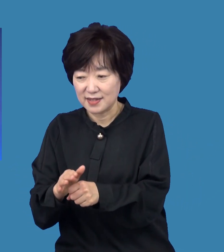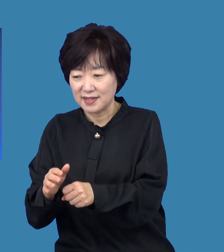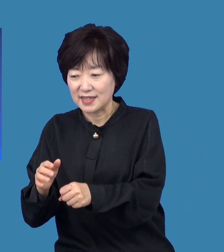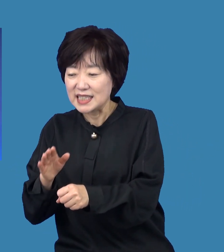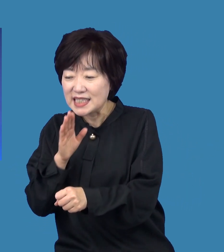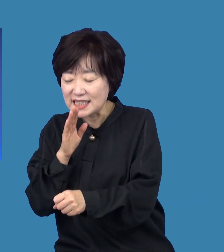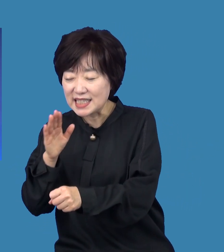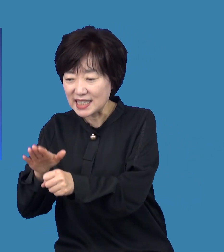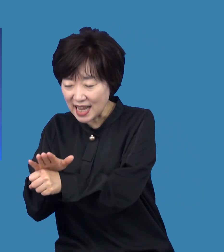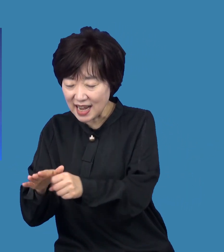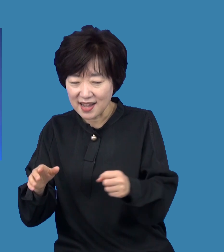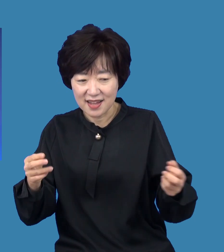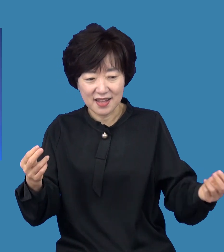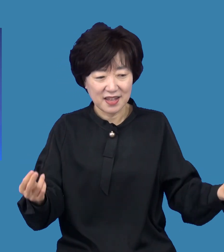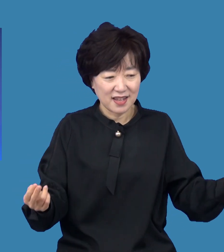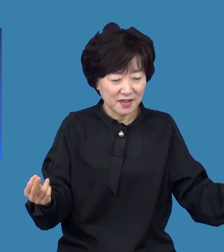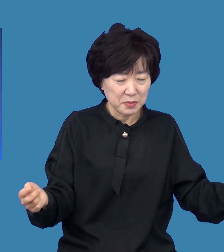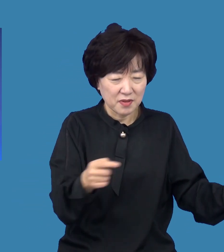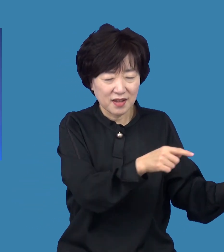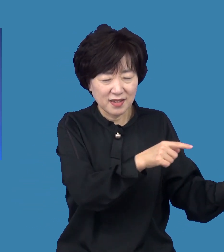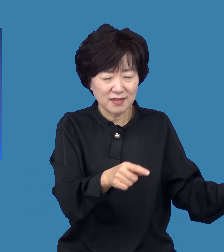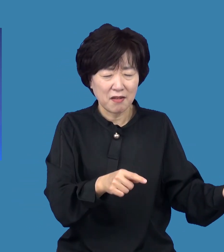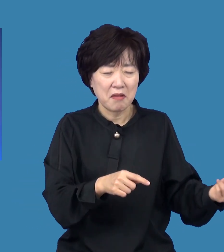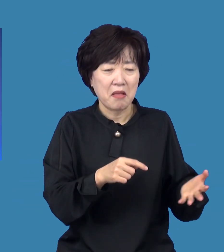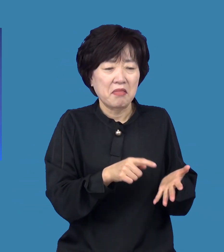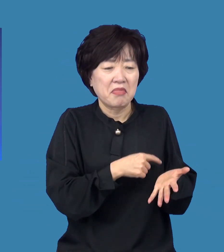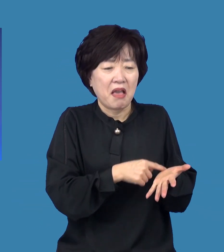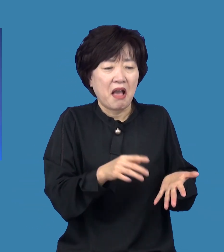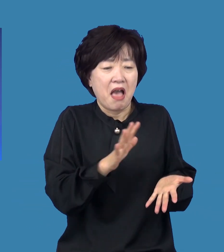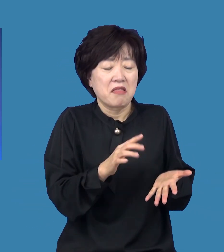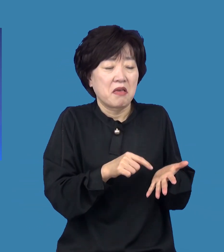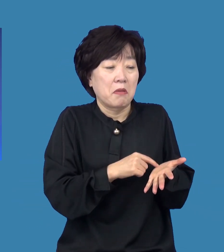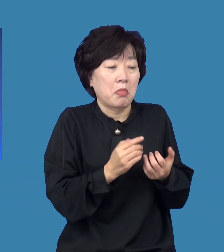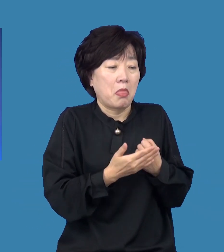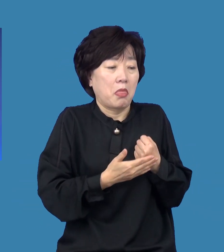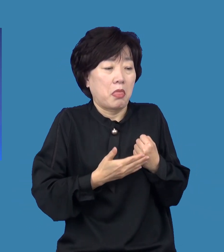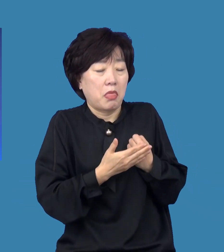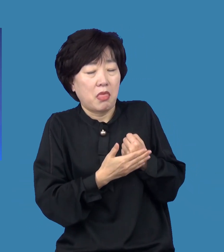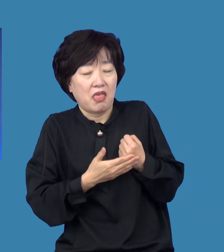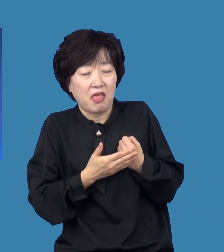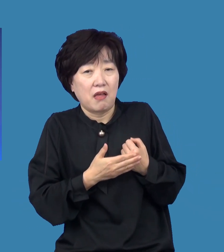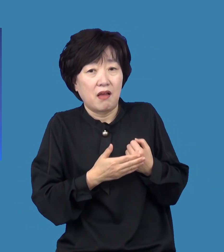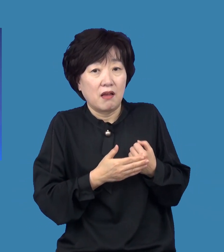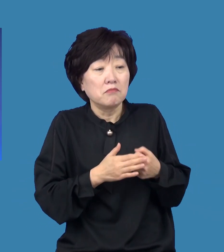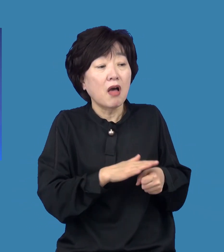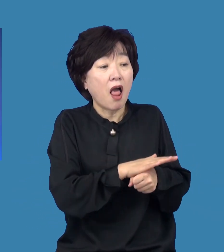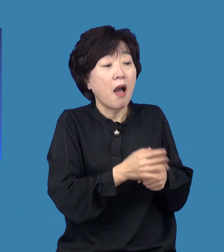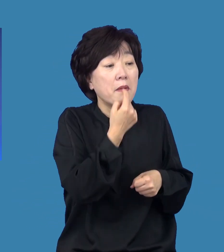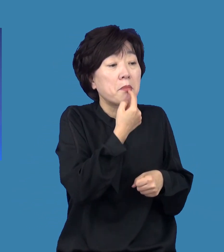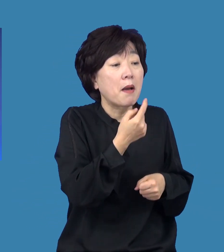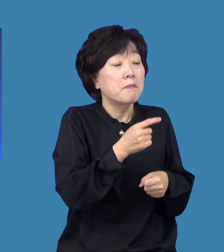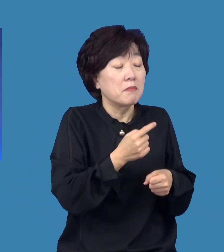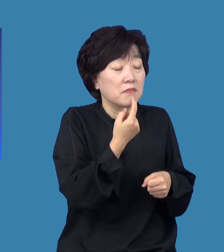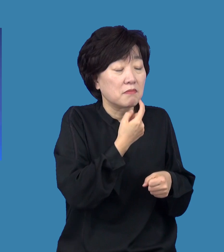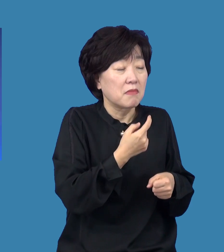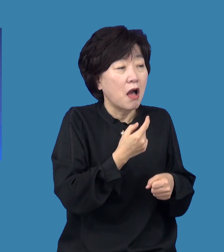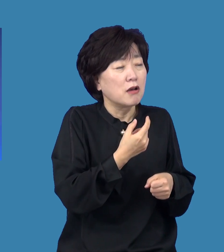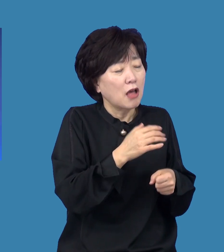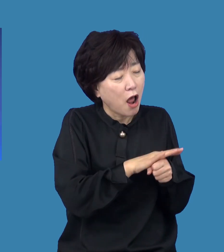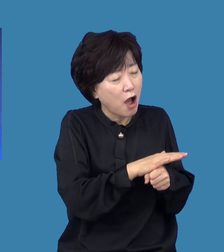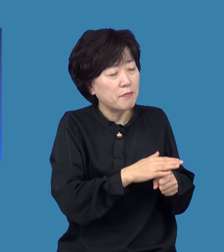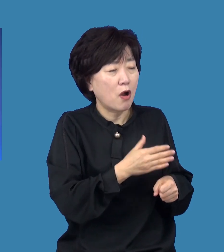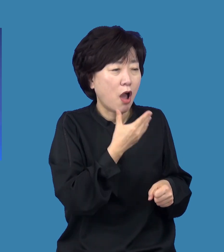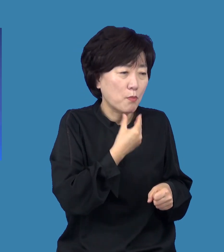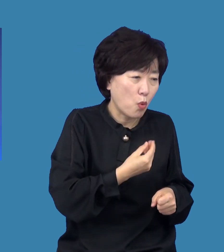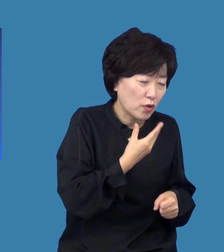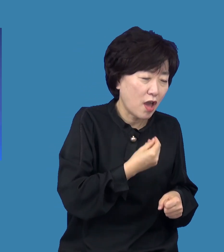아무 대가도 안 치르고 누리는 것. 맞아요. 사랑에는 분명히 누리는 것이 있습니다. 사랑하면 너무 행복하고요. 사랑받으면